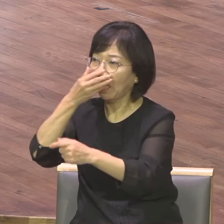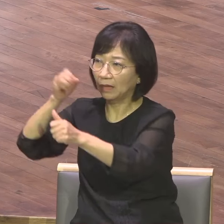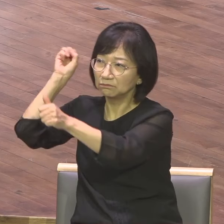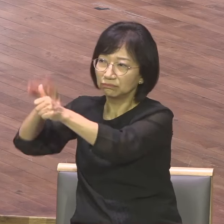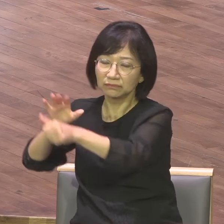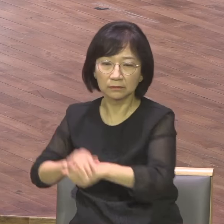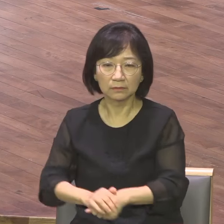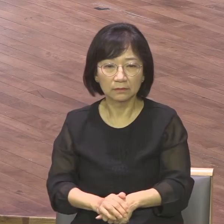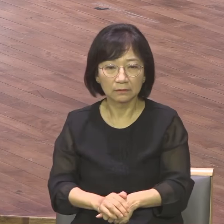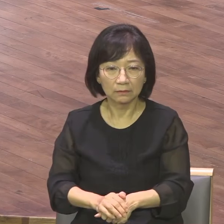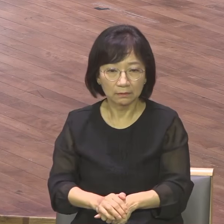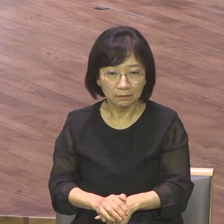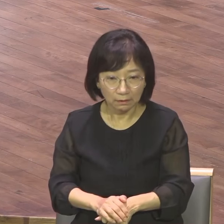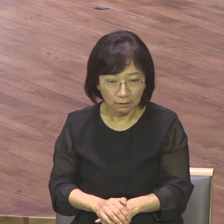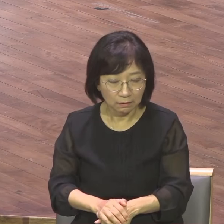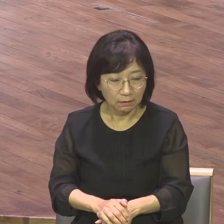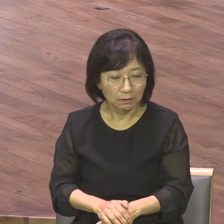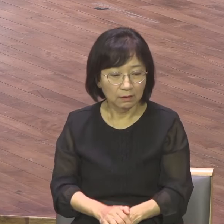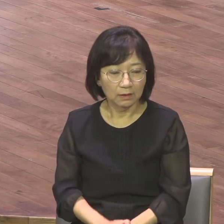정반대로 살아.